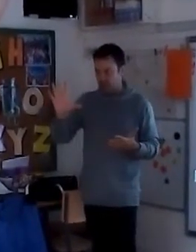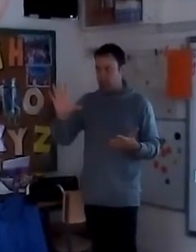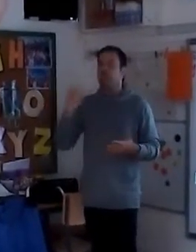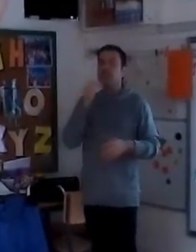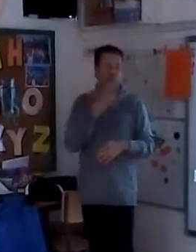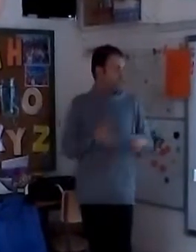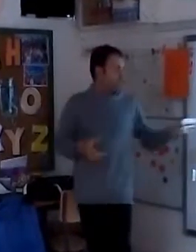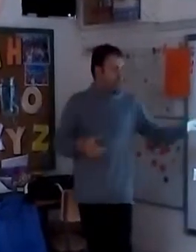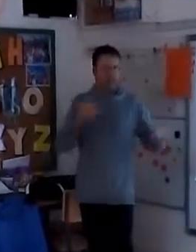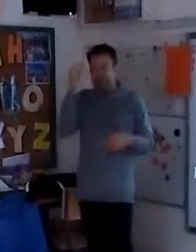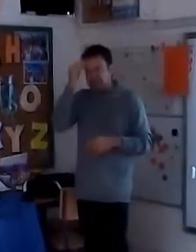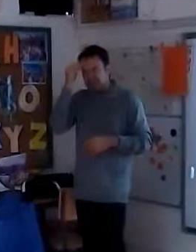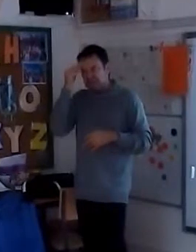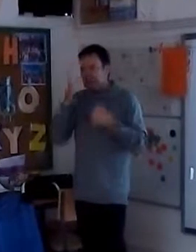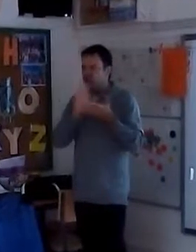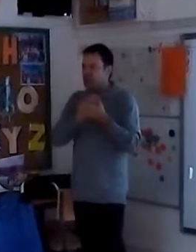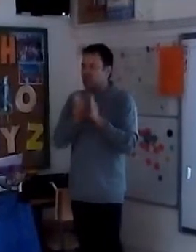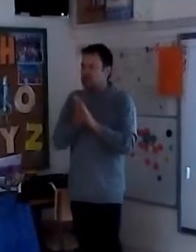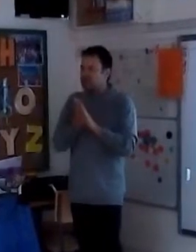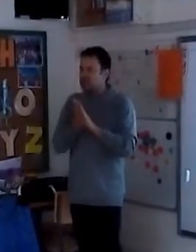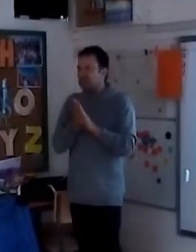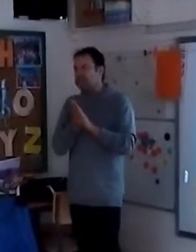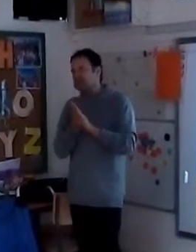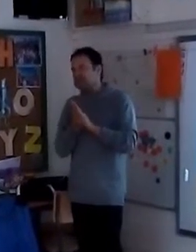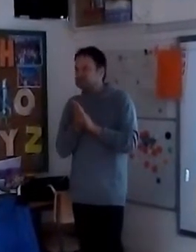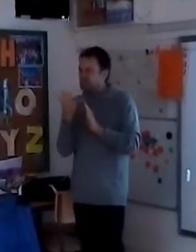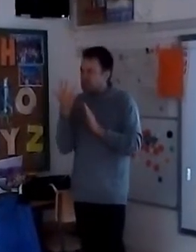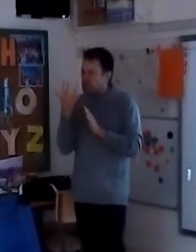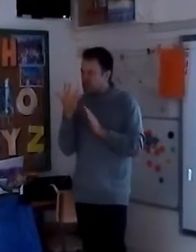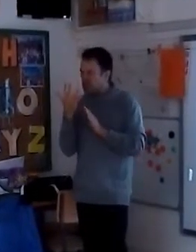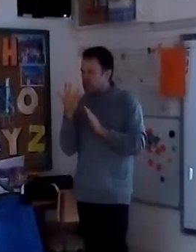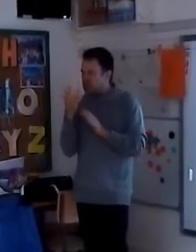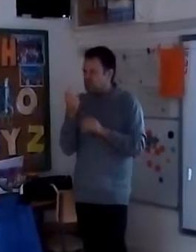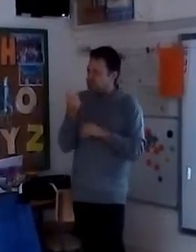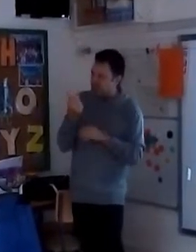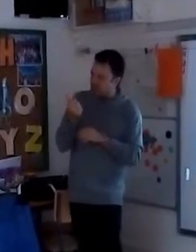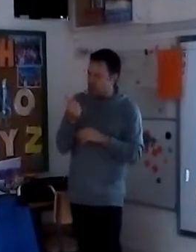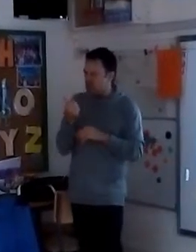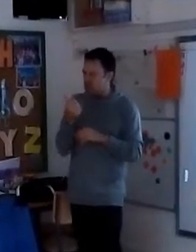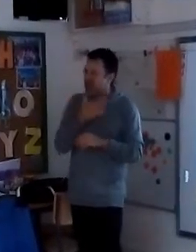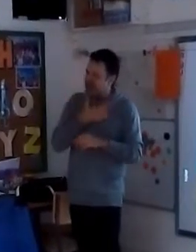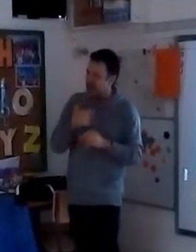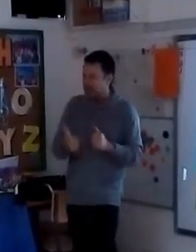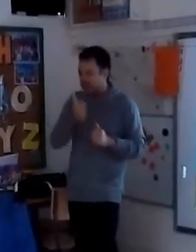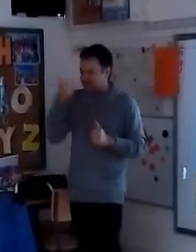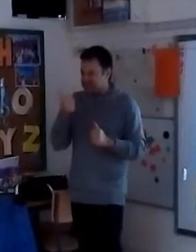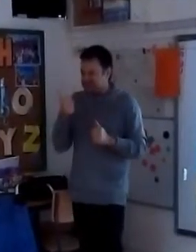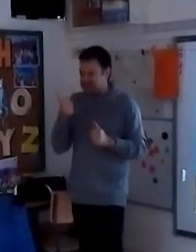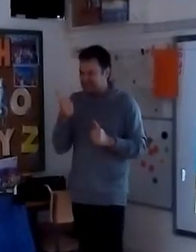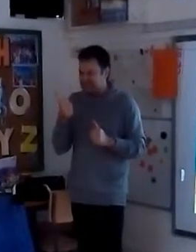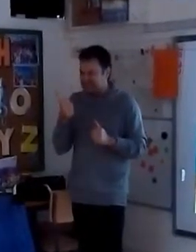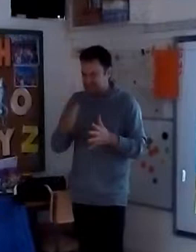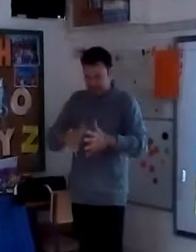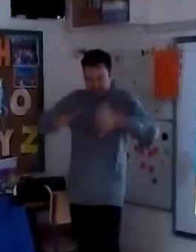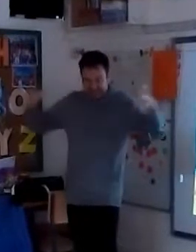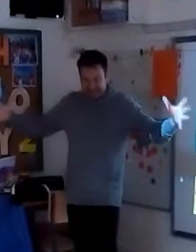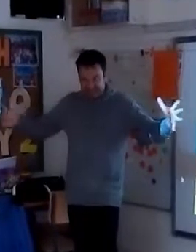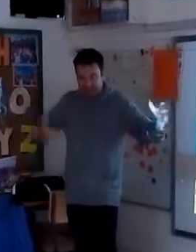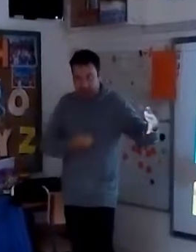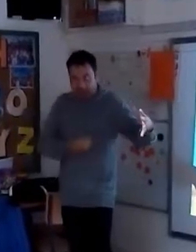Cinco. Muy bien, encontró dos más, así que pensó, una tortilla con cinco huevos, no sé si serán pocos, quiero más. Más grande quiero